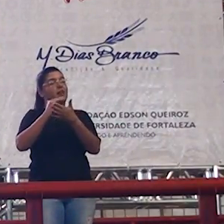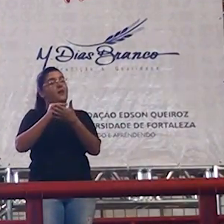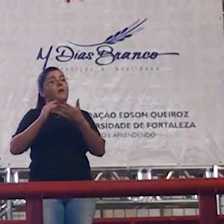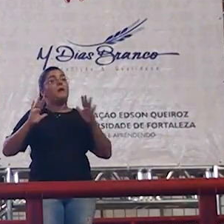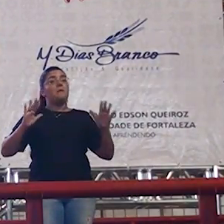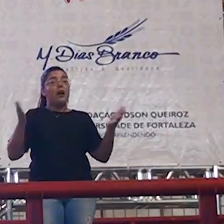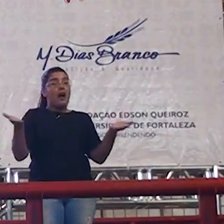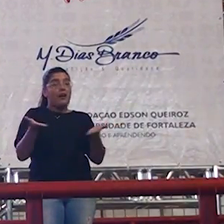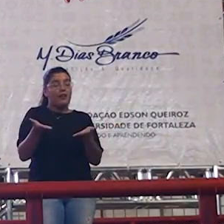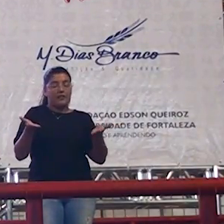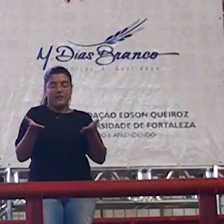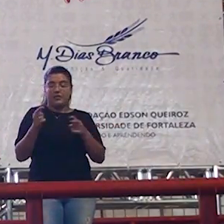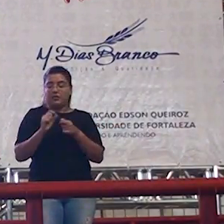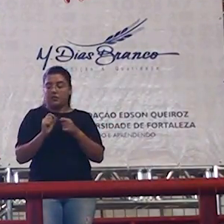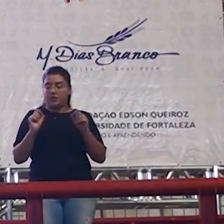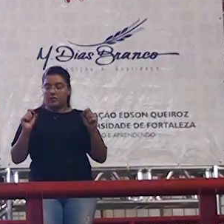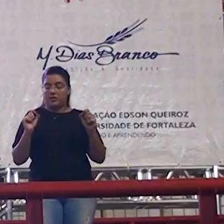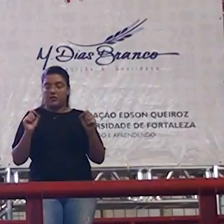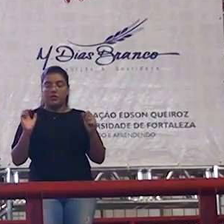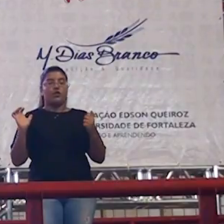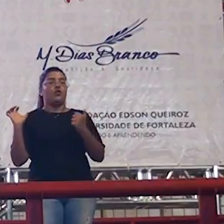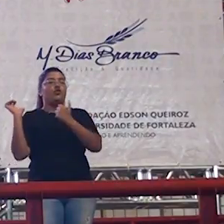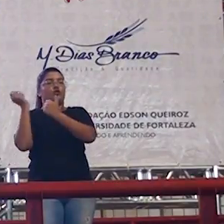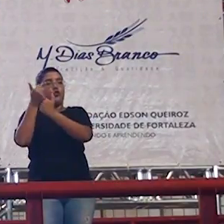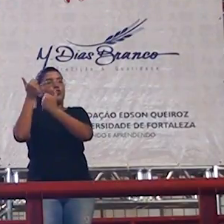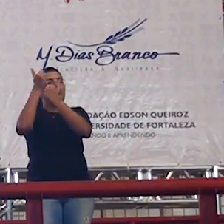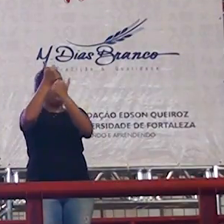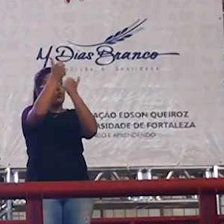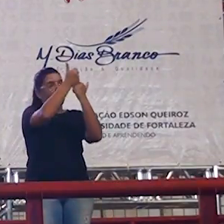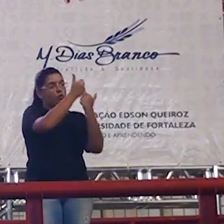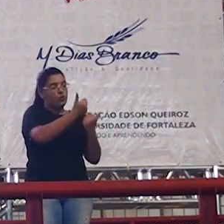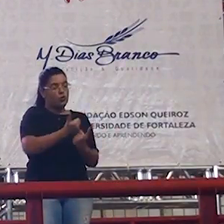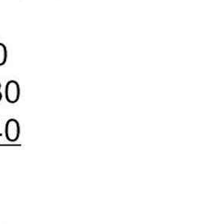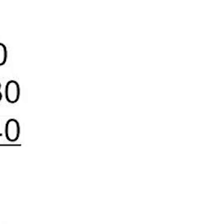O que é que eu vou fazer agora? Substituir nas outras, né?